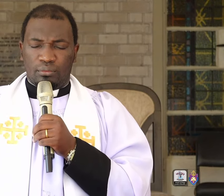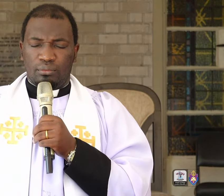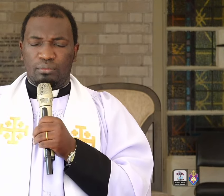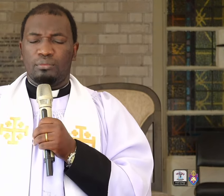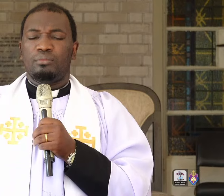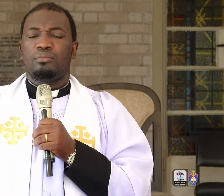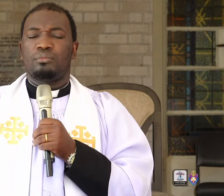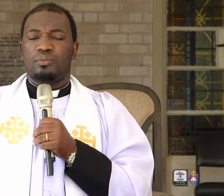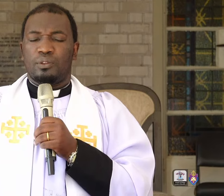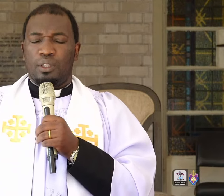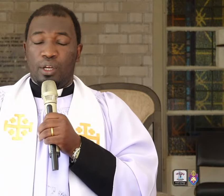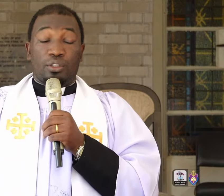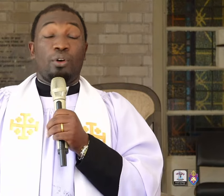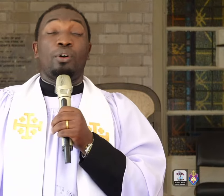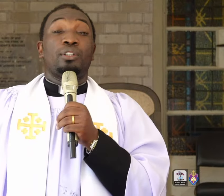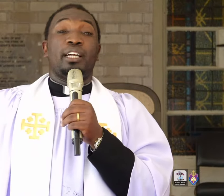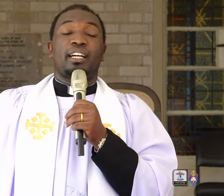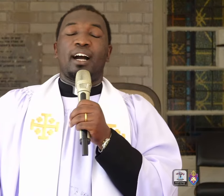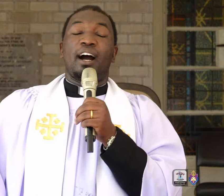beera nange